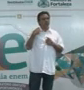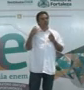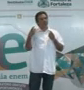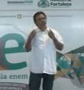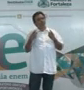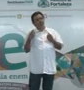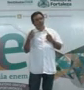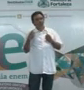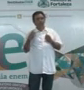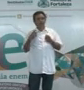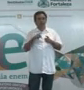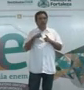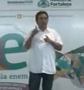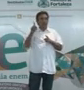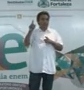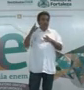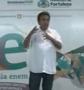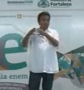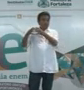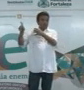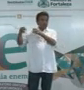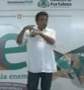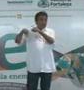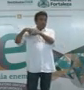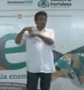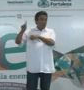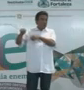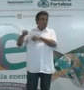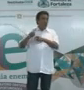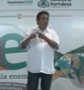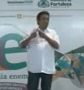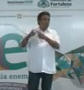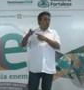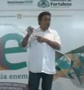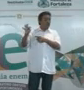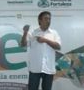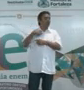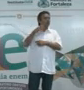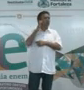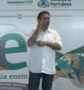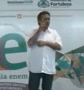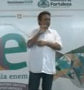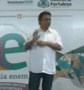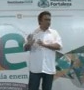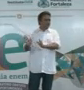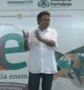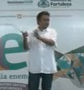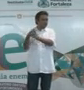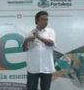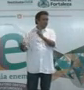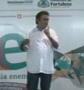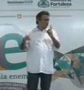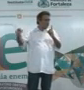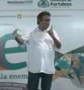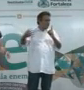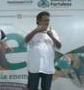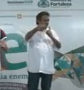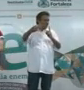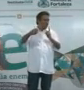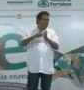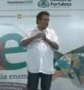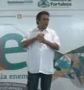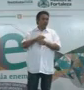preocupado. Você é, cara, a maior parte do teu país é xiita. Tu não tem medo dele atiçar os xiitas e te derrubar do governo, não? O Saddam Hussein